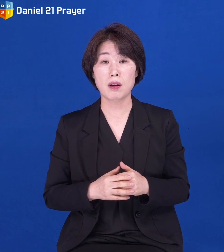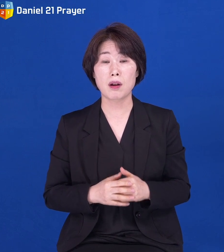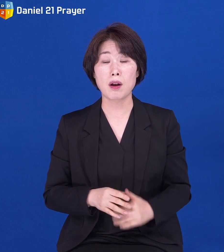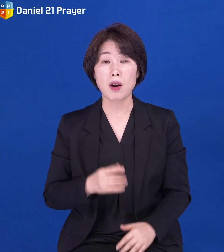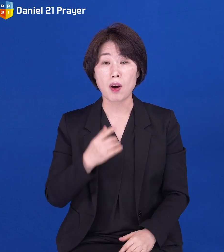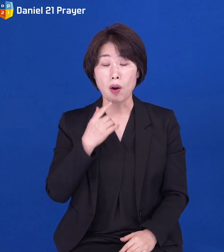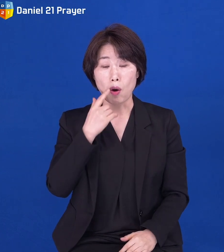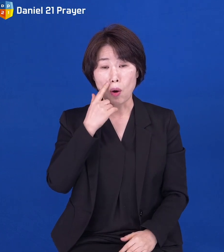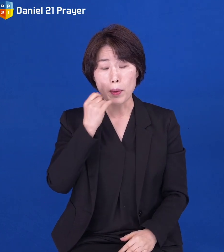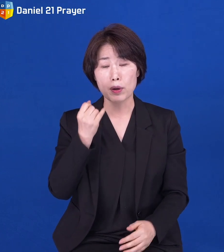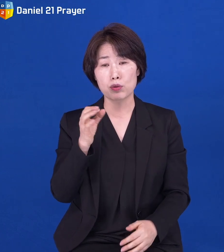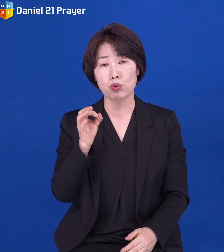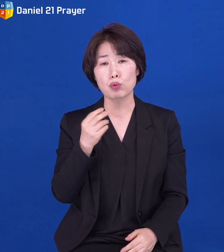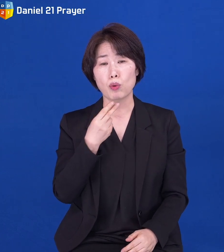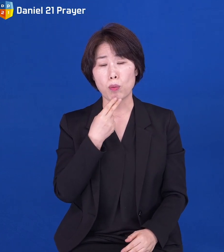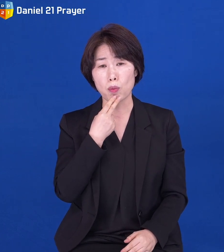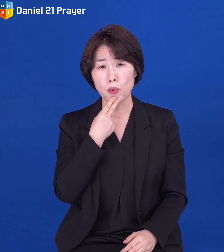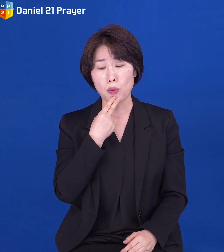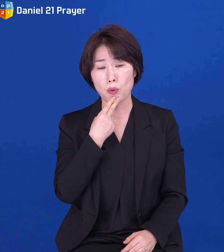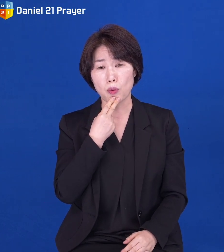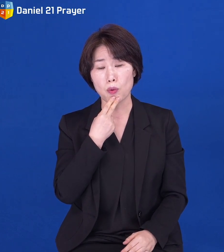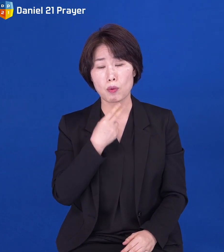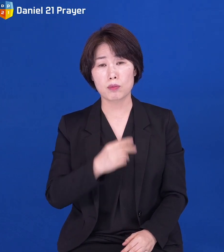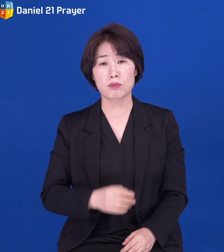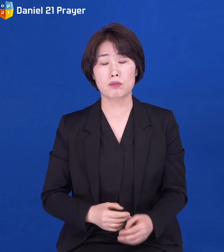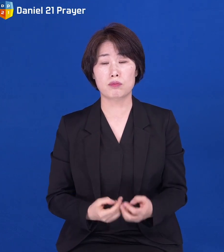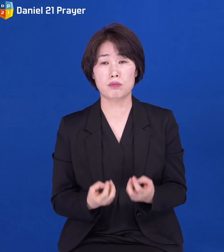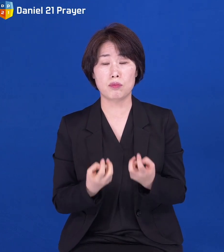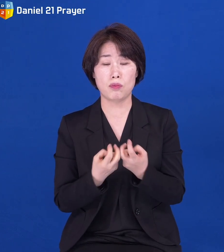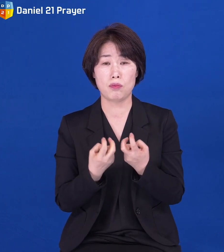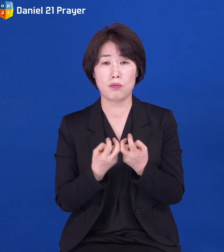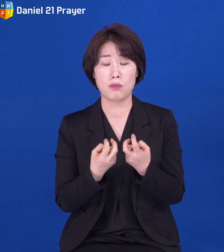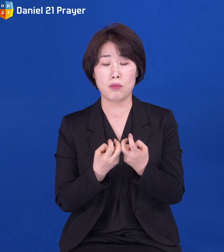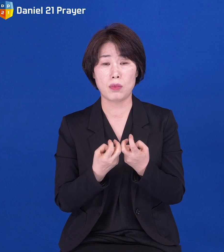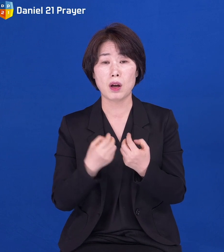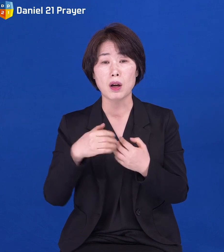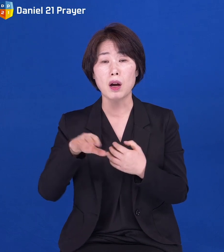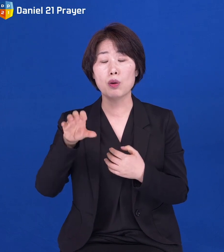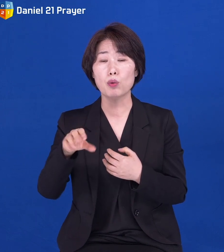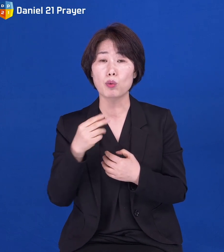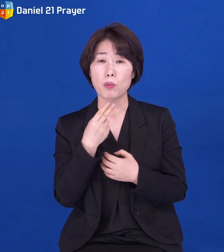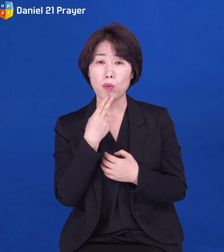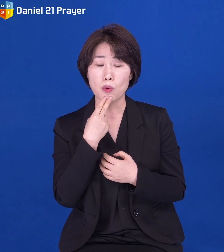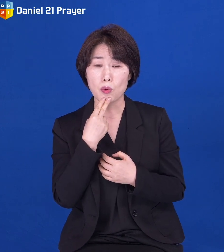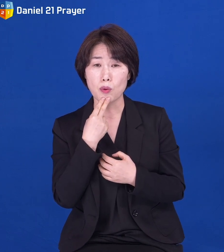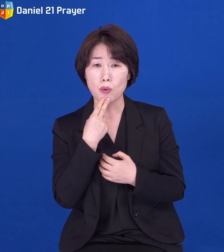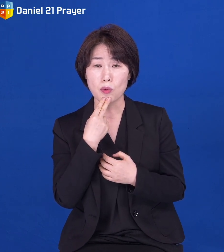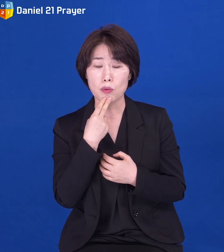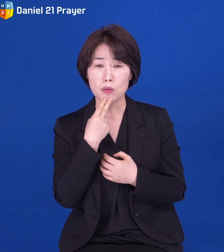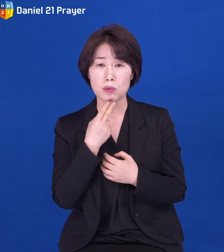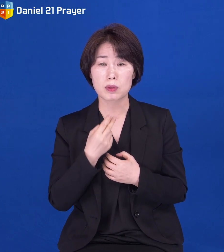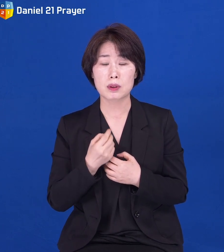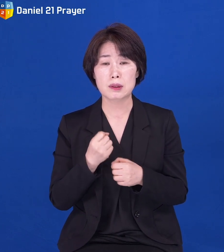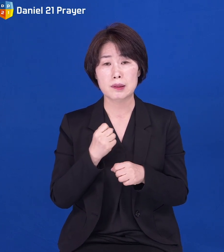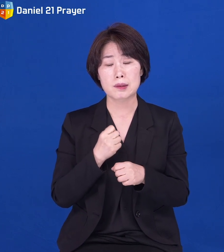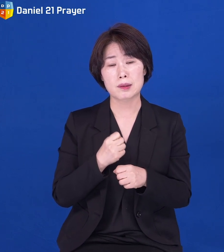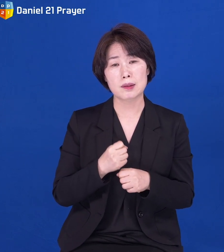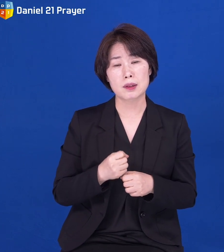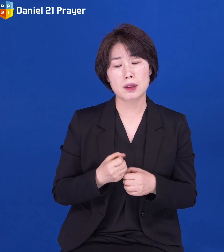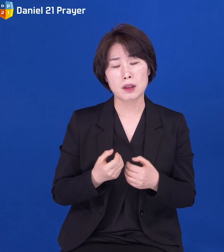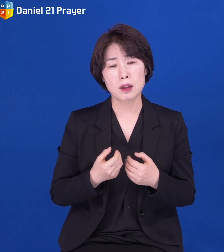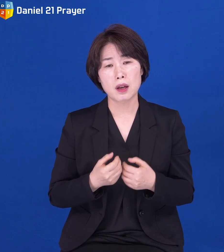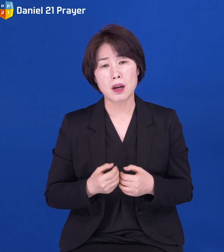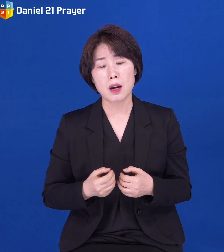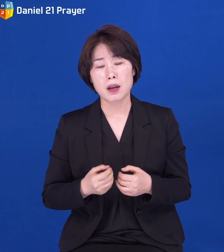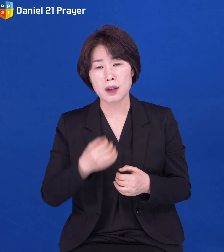수중에 돈이 200~300만 원 정도밖에 없는데 이 돈을 가지고 어디를 가야 되나, 정말 그러면서 그런 불안한 마음으로